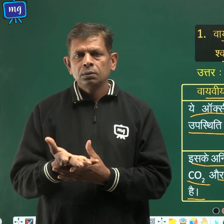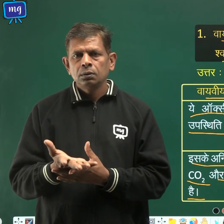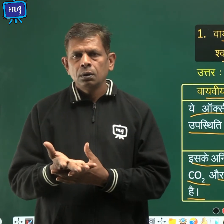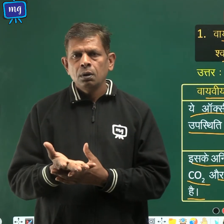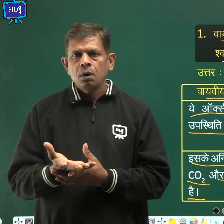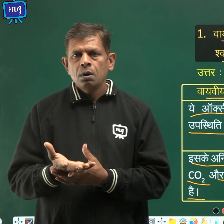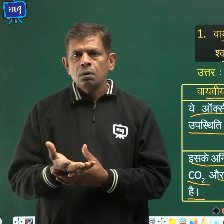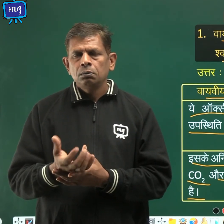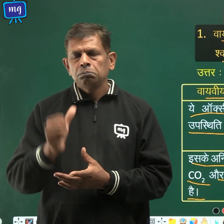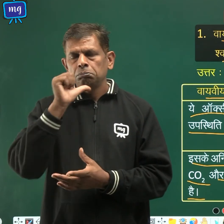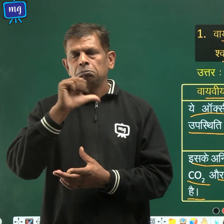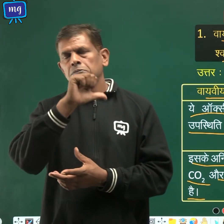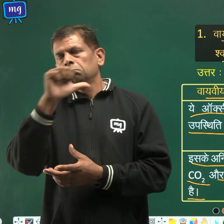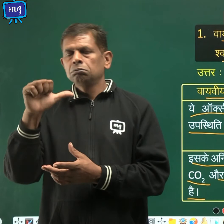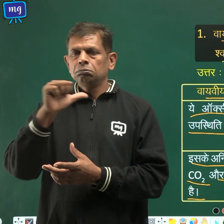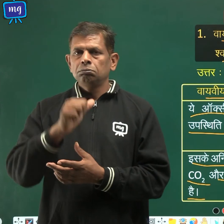अल्कोहल